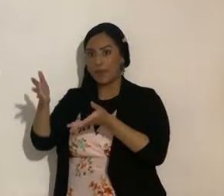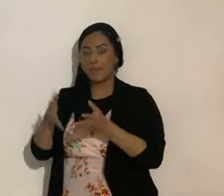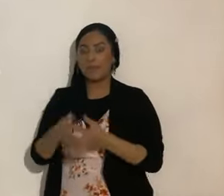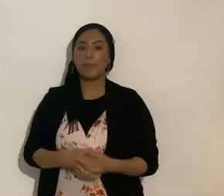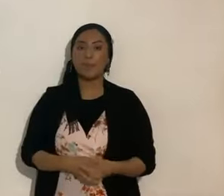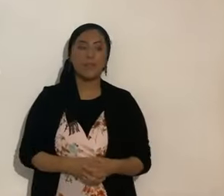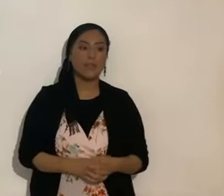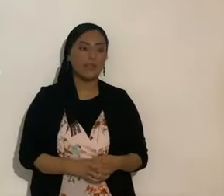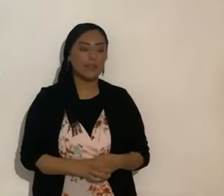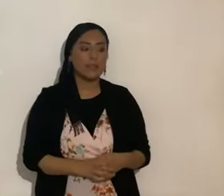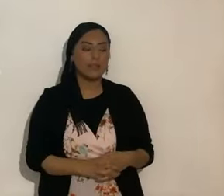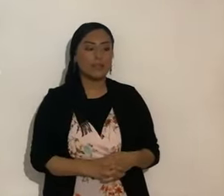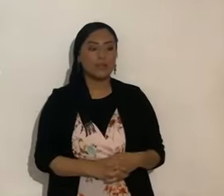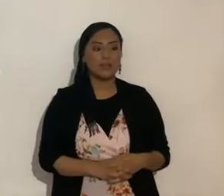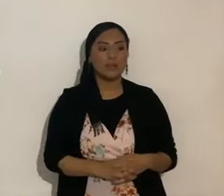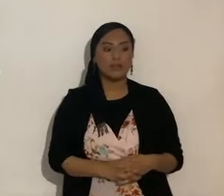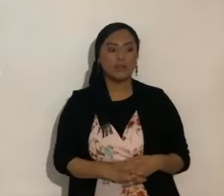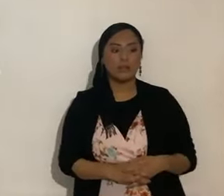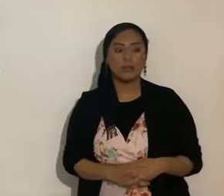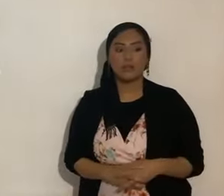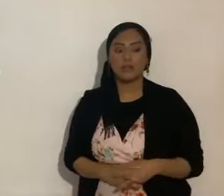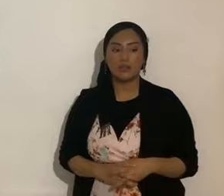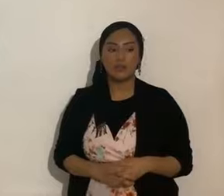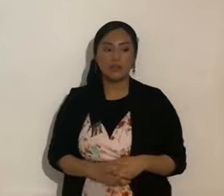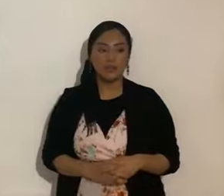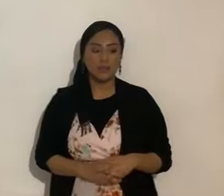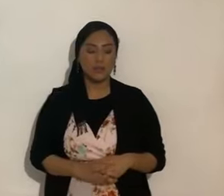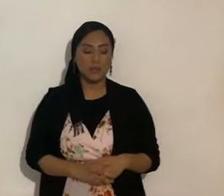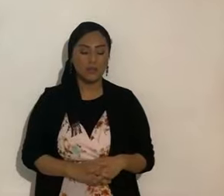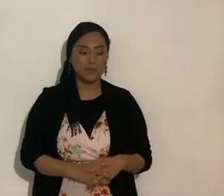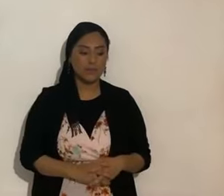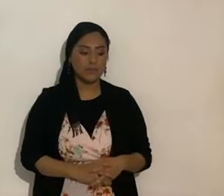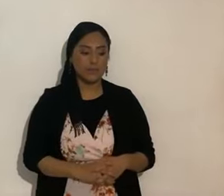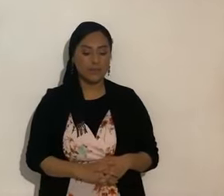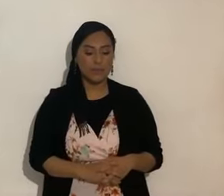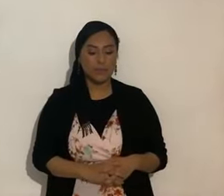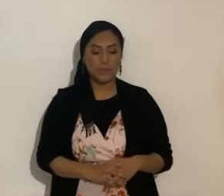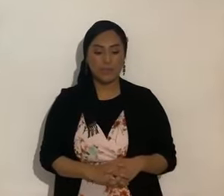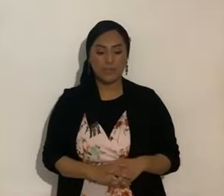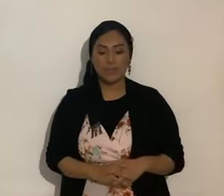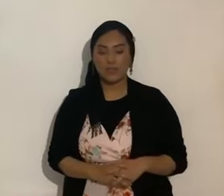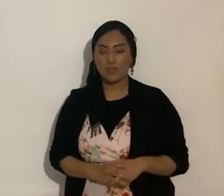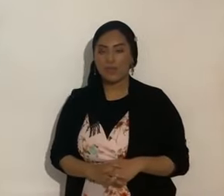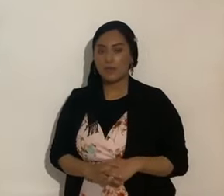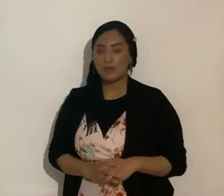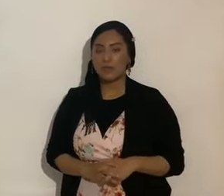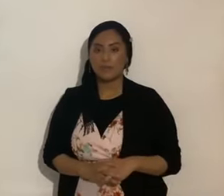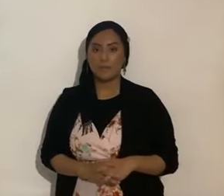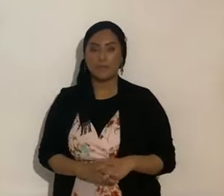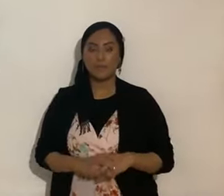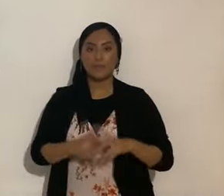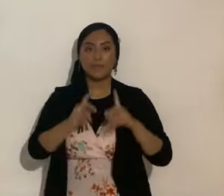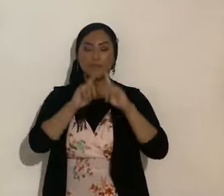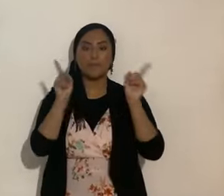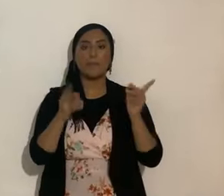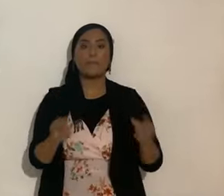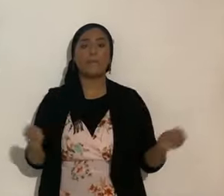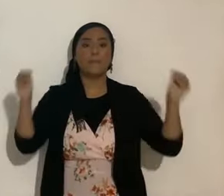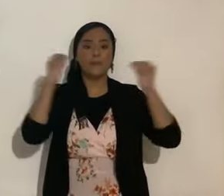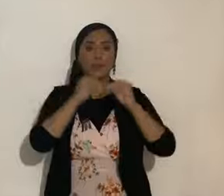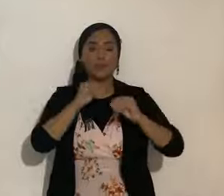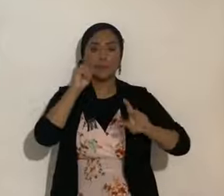Bueno, 4. Pero al que obra no se le cuenta el salario como gracia, sino como deuda. Más al